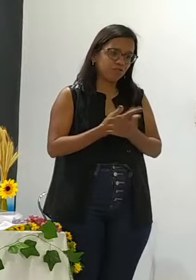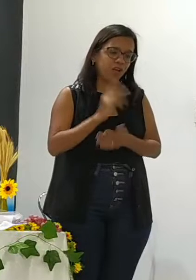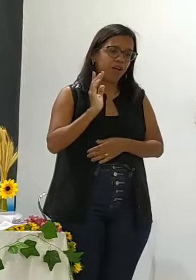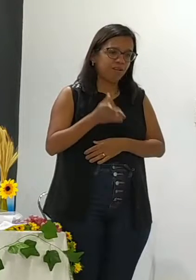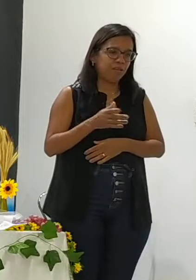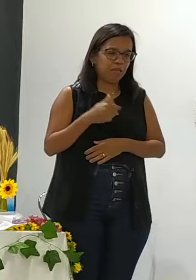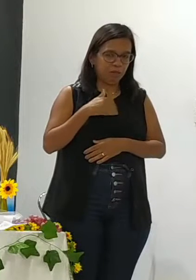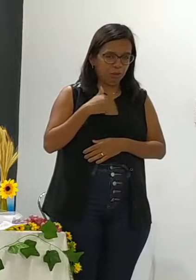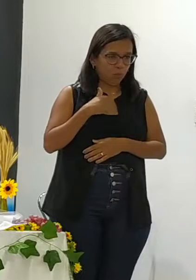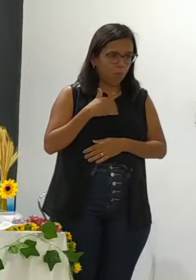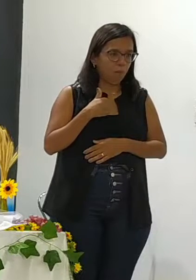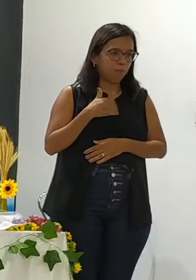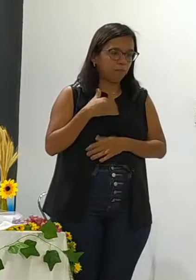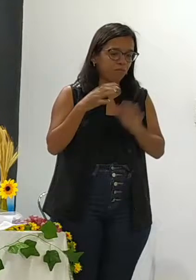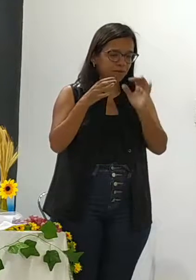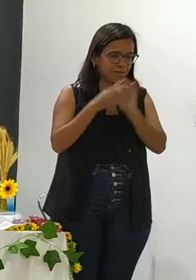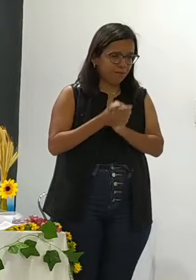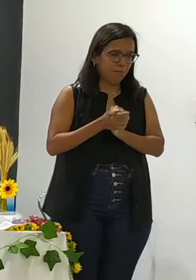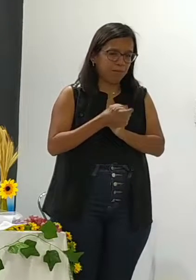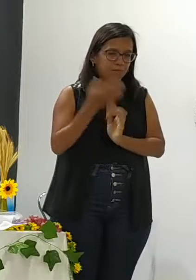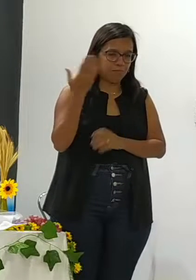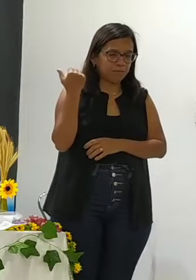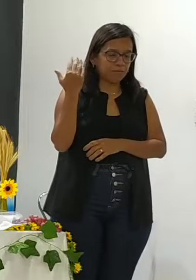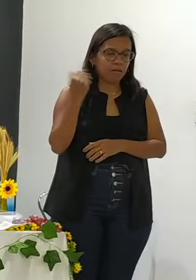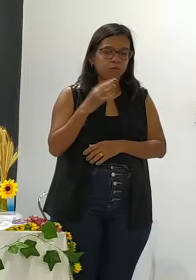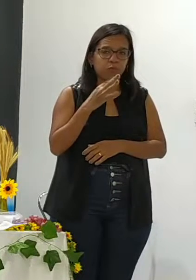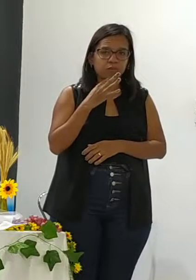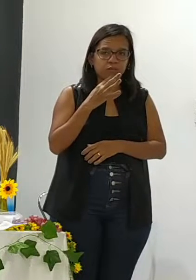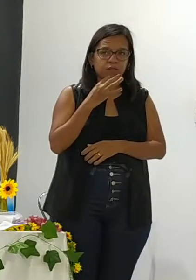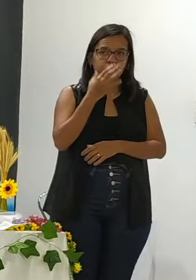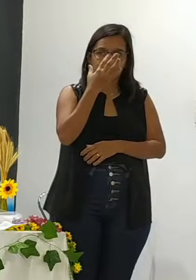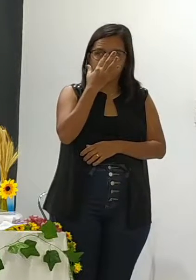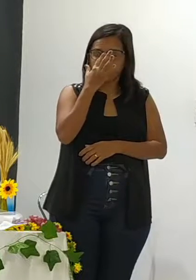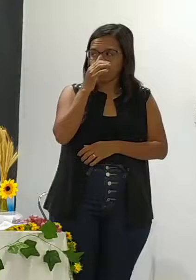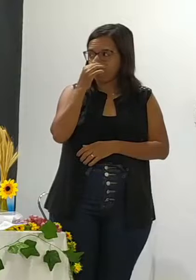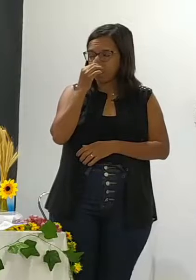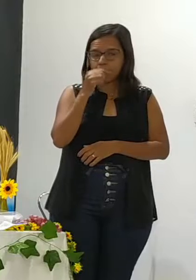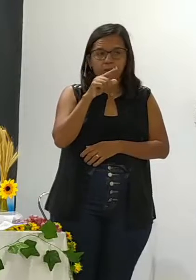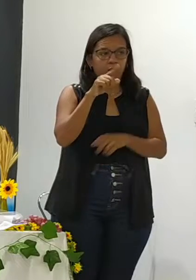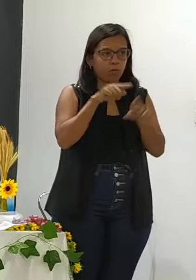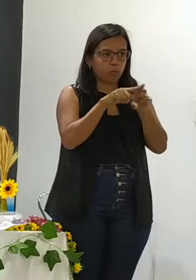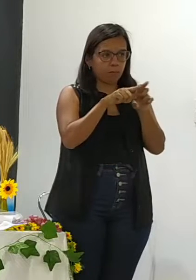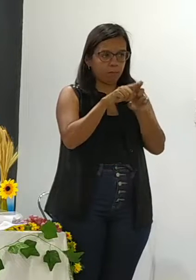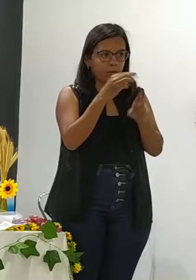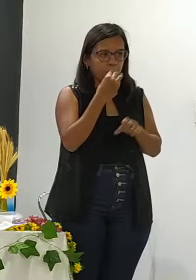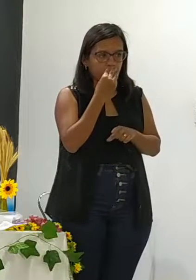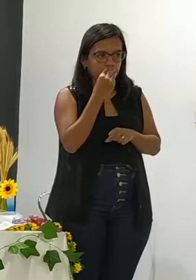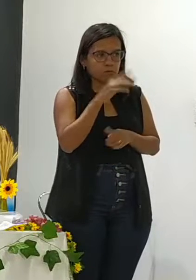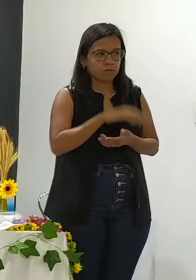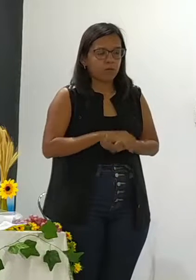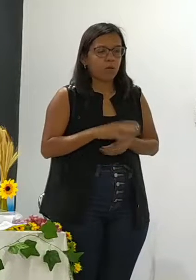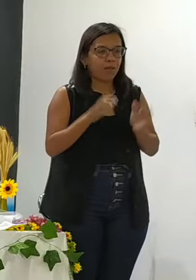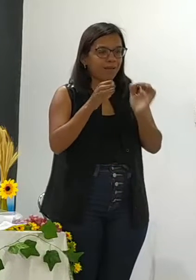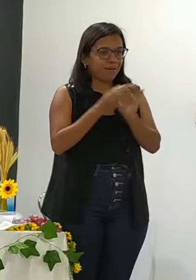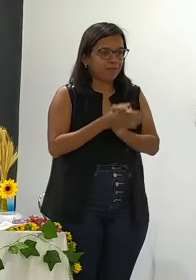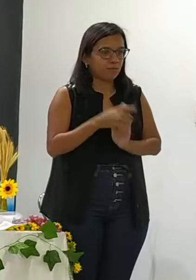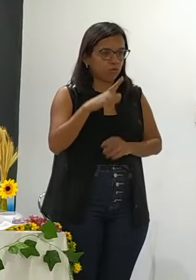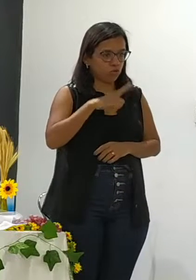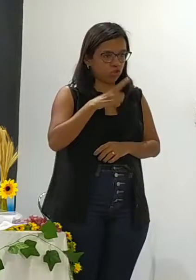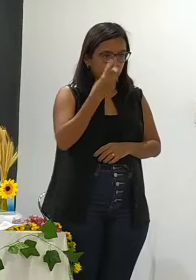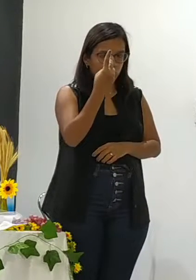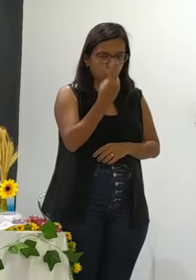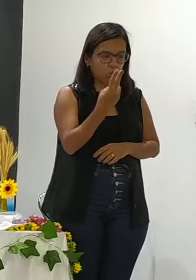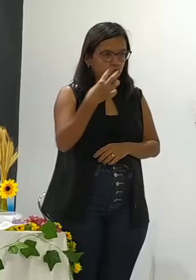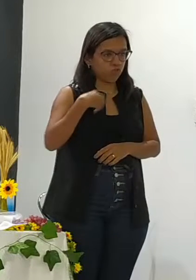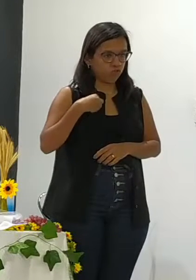Eu vim de um casamento, quando eu conheci o irmão Wilson, eu era casado, tinha 2